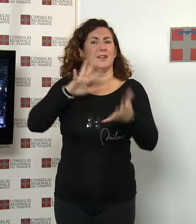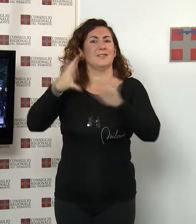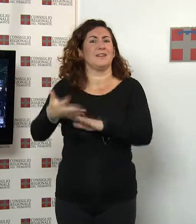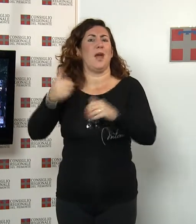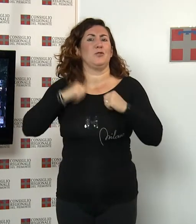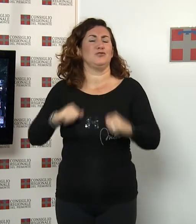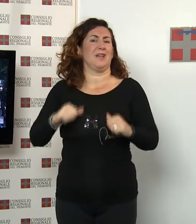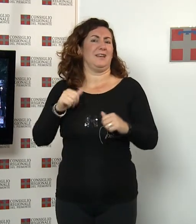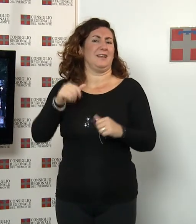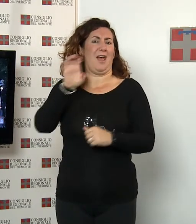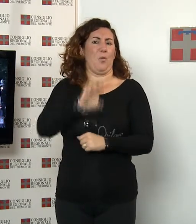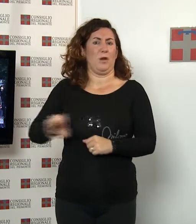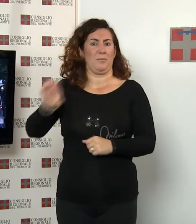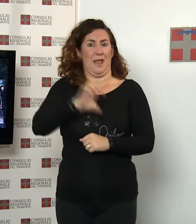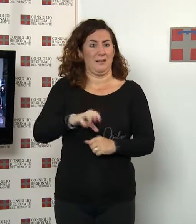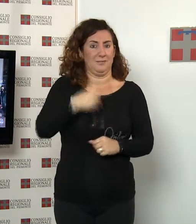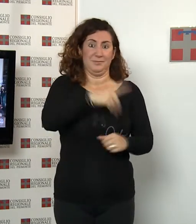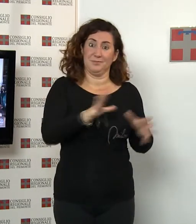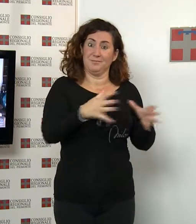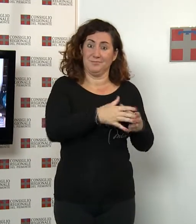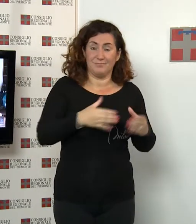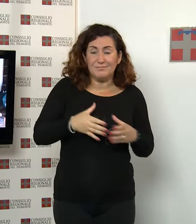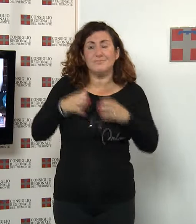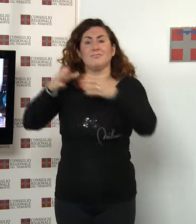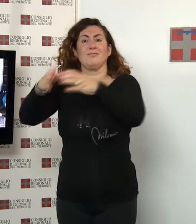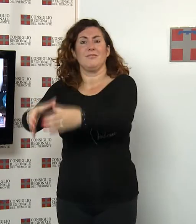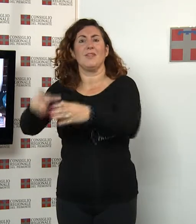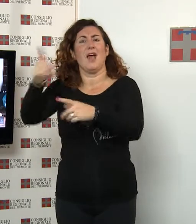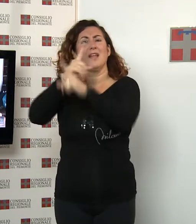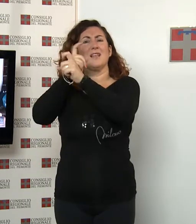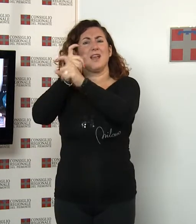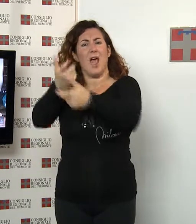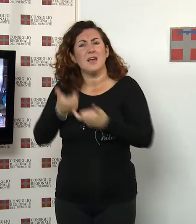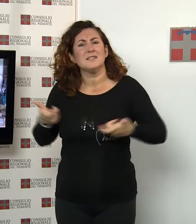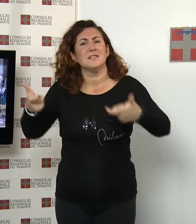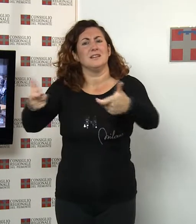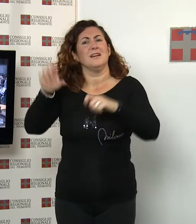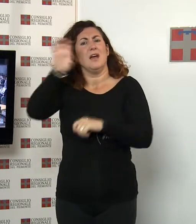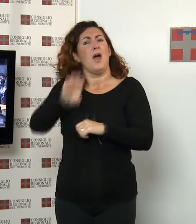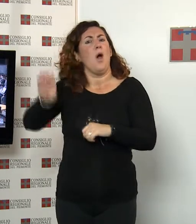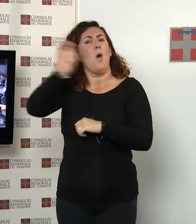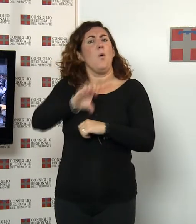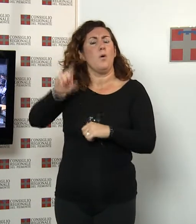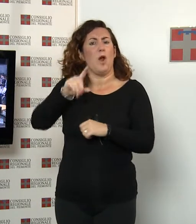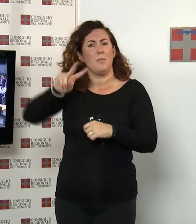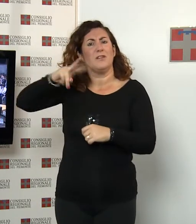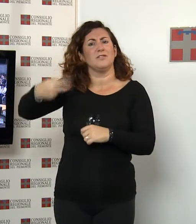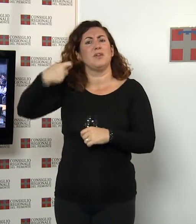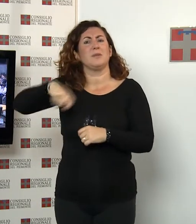partecipato a trieste al deve it on the future of europe e all'incontro con la vicepresidente della commissione europea viviane